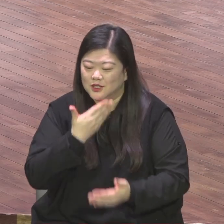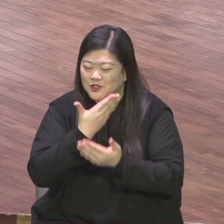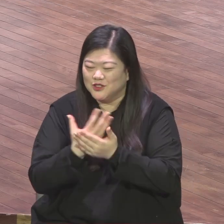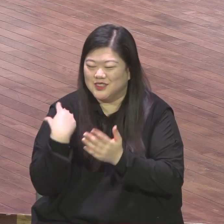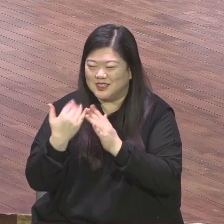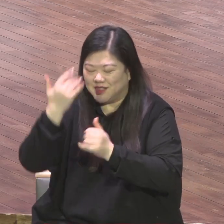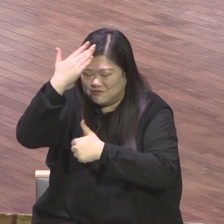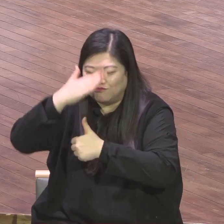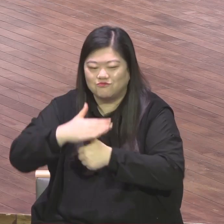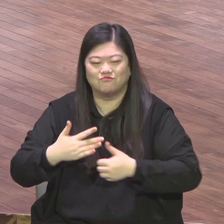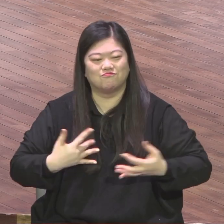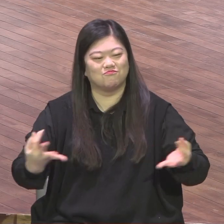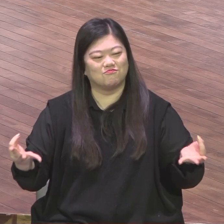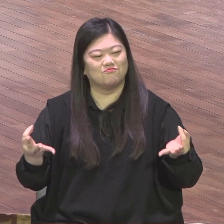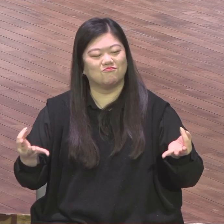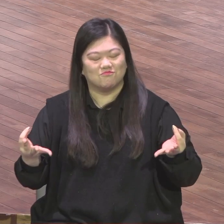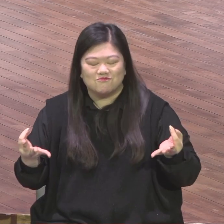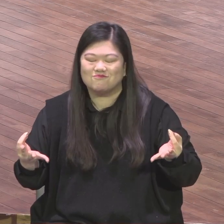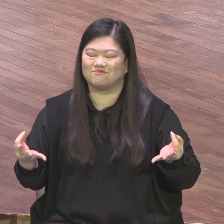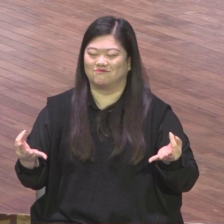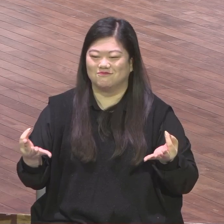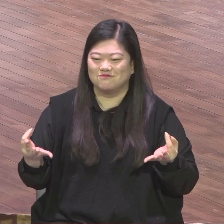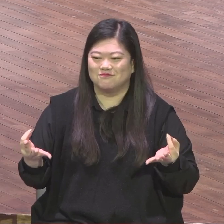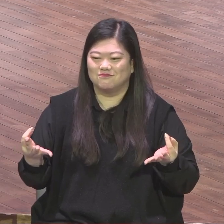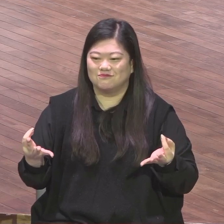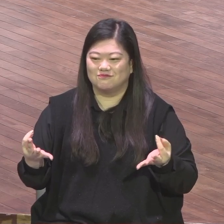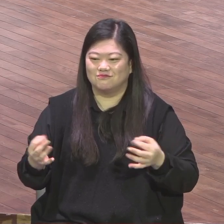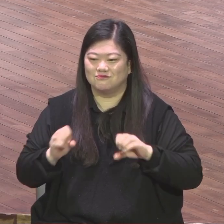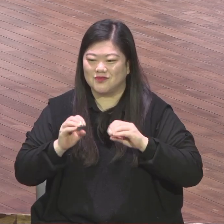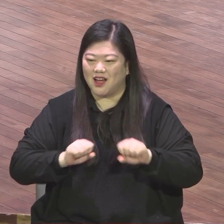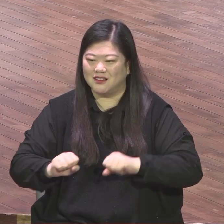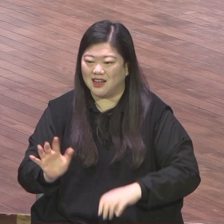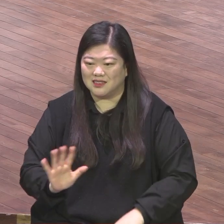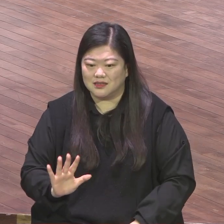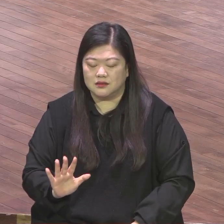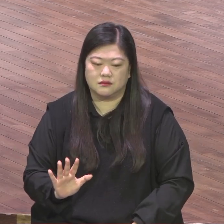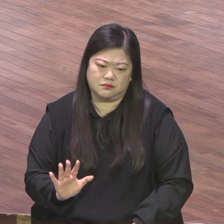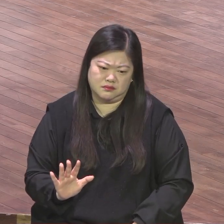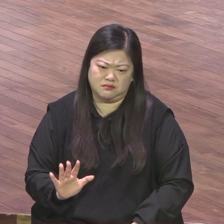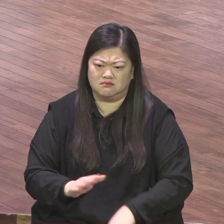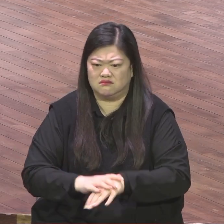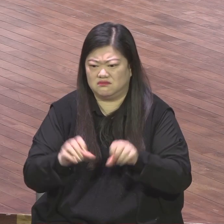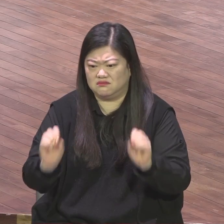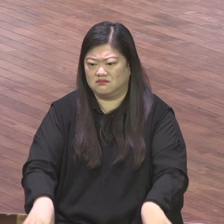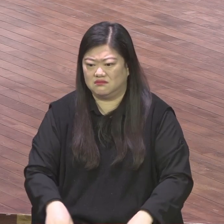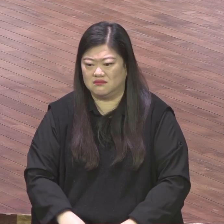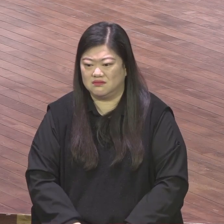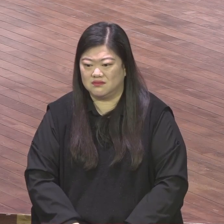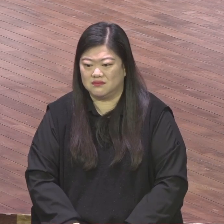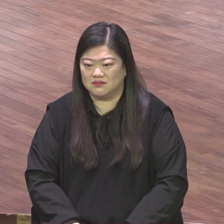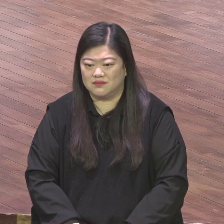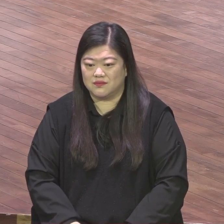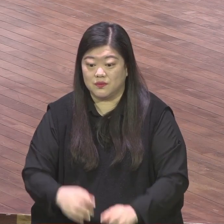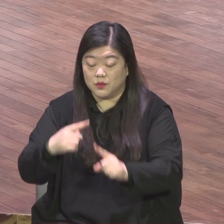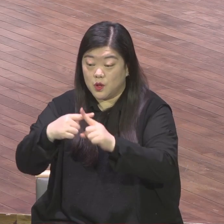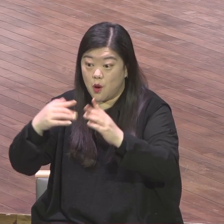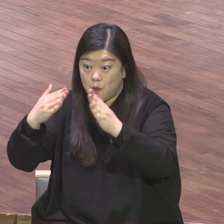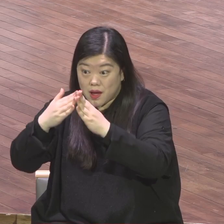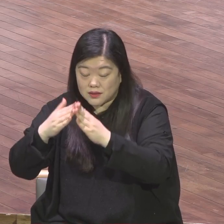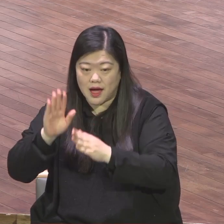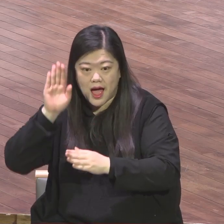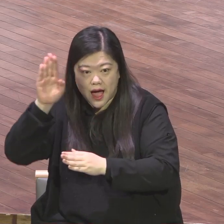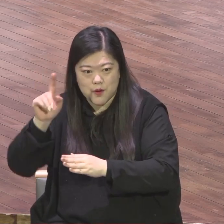중직자 아니에요. 성경에는 중직자는 현장을 변화시키는 현장에 그야말로 교회가 방향을